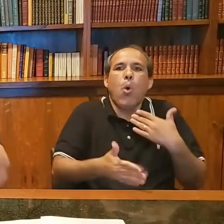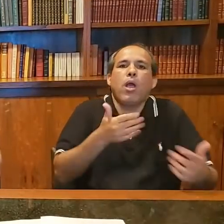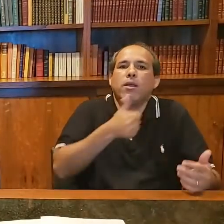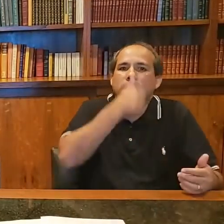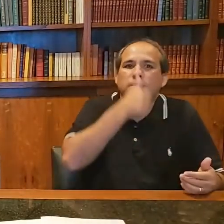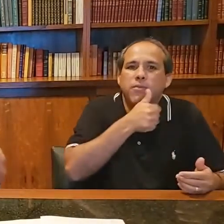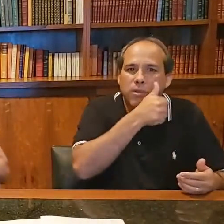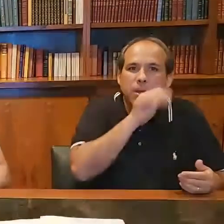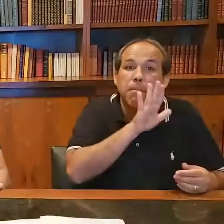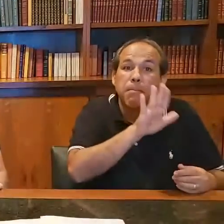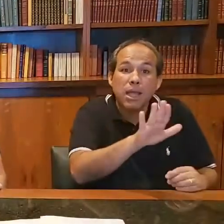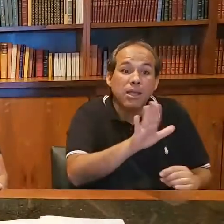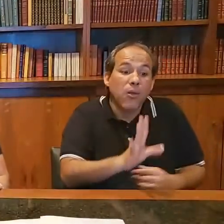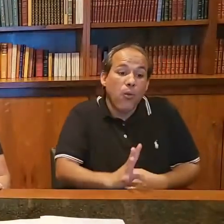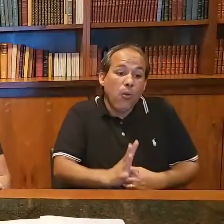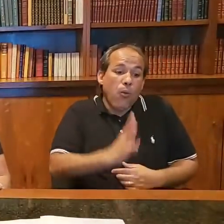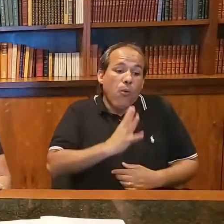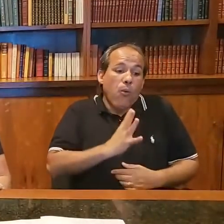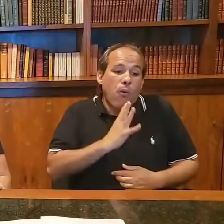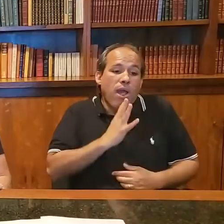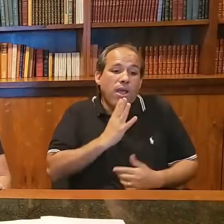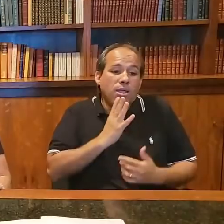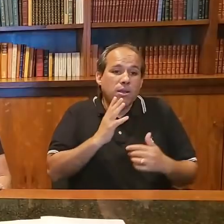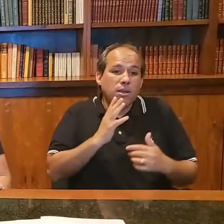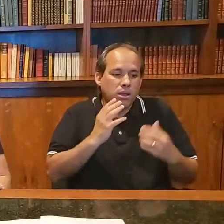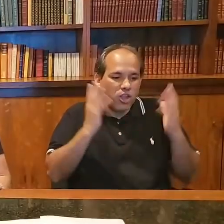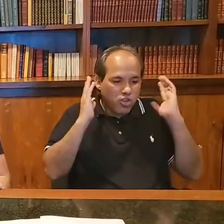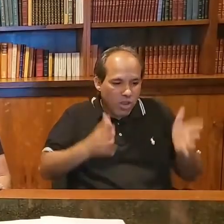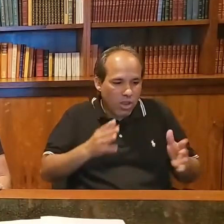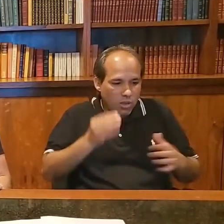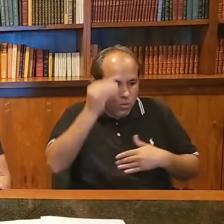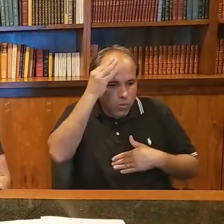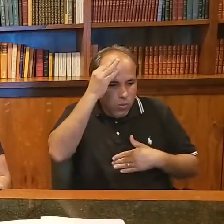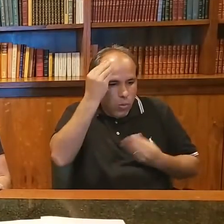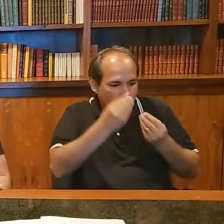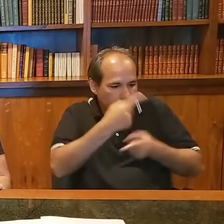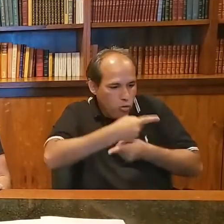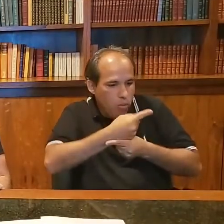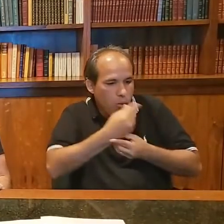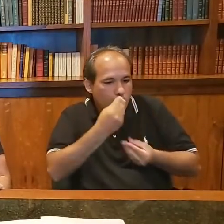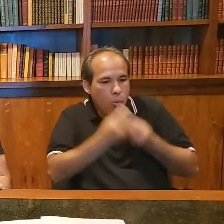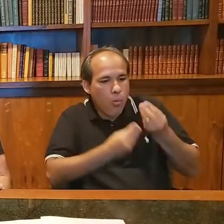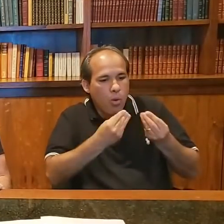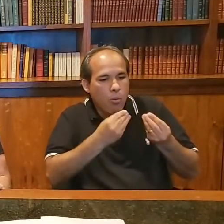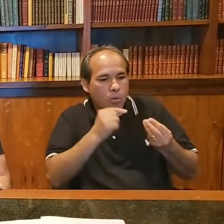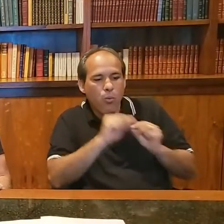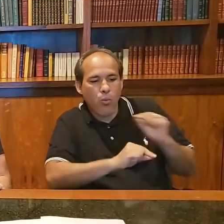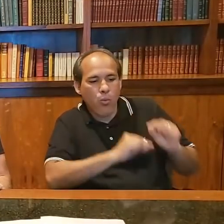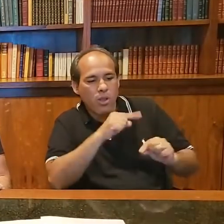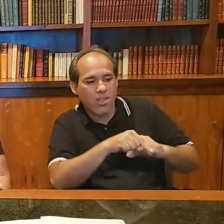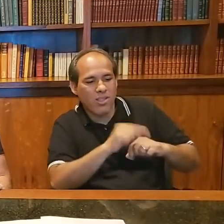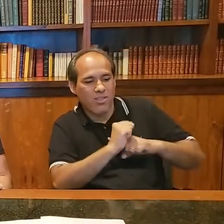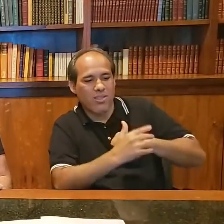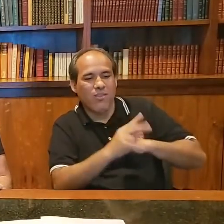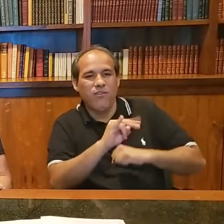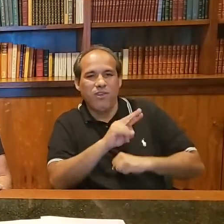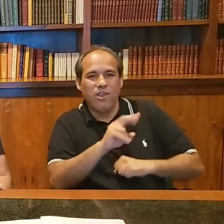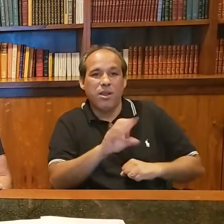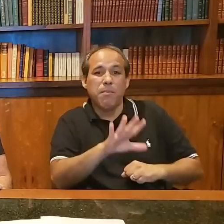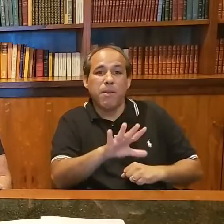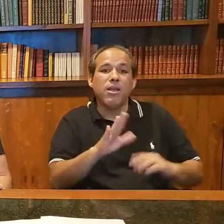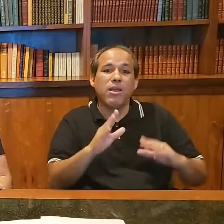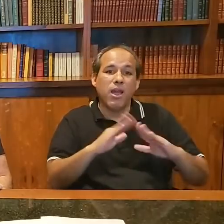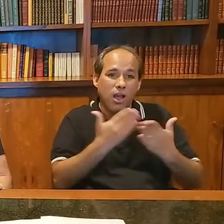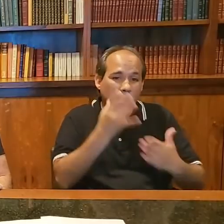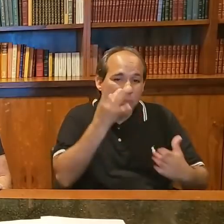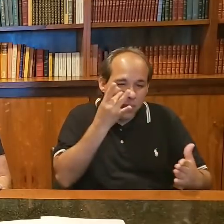um conhecimento, mesmo que parcial, aula presencial. A presença e a atuação do professor na sala de